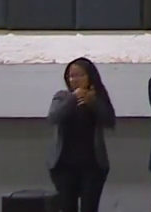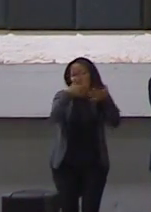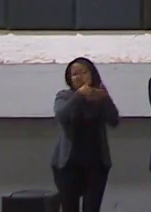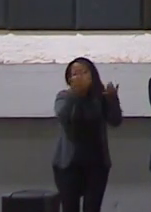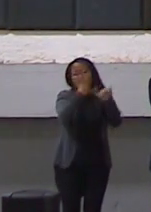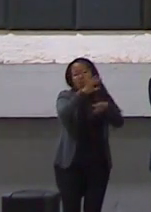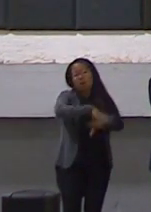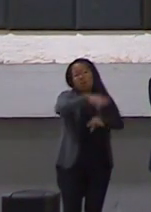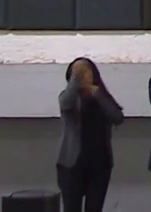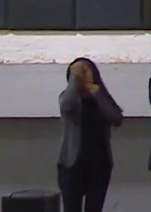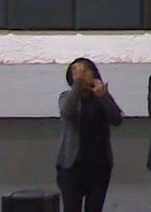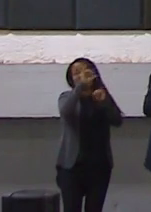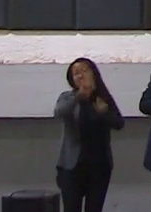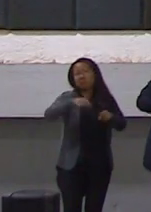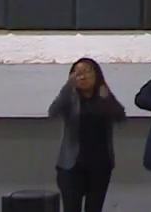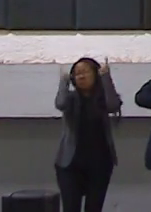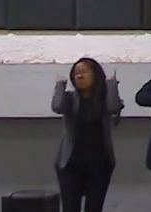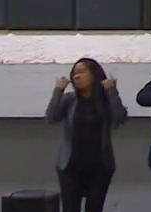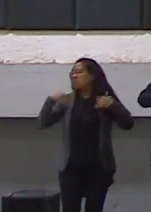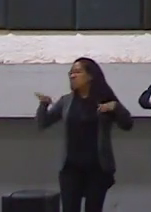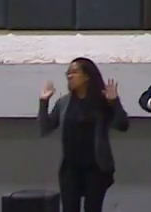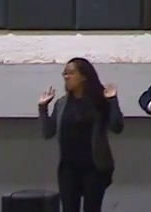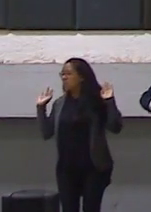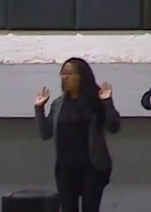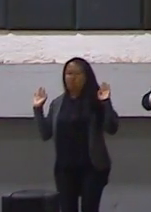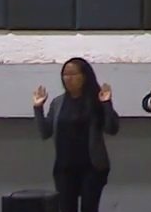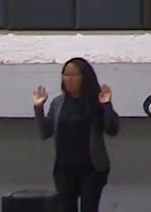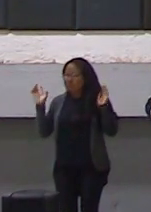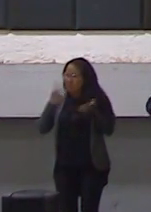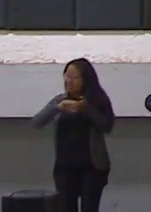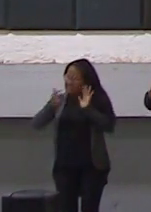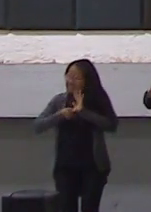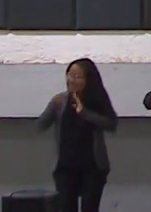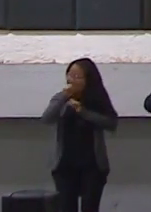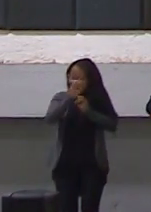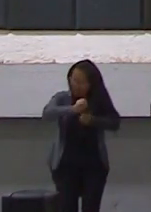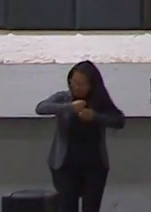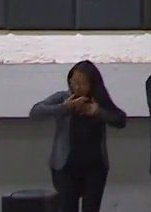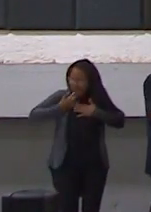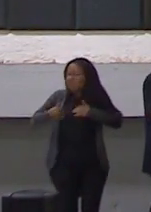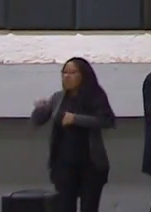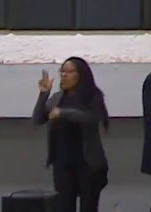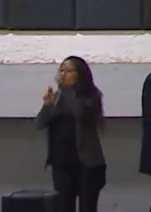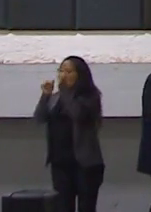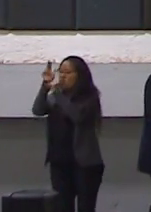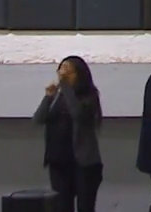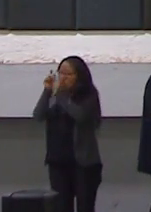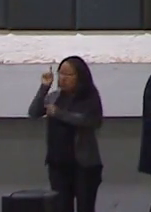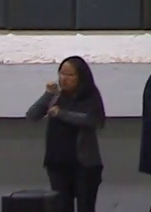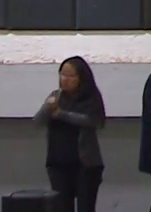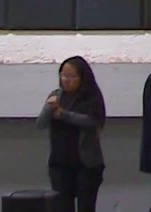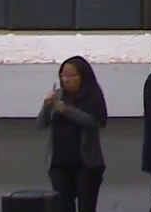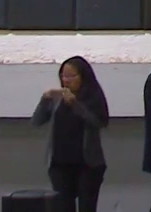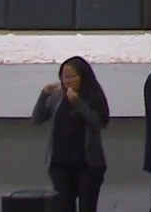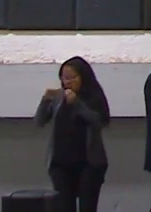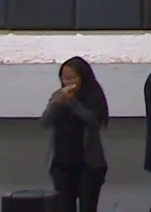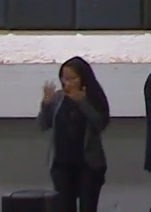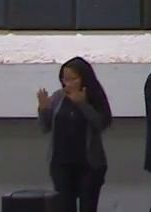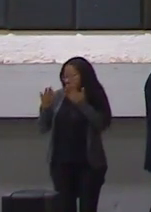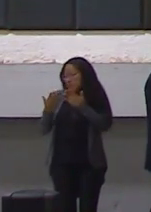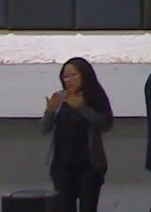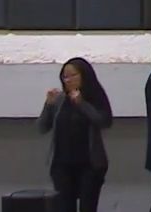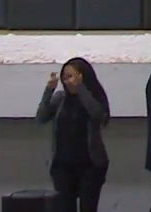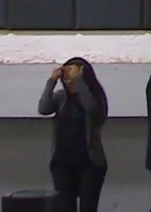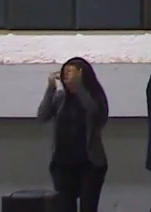aprenderse los y olvidarlos sino que nos ayudan a construir y a dar sentido a nuestro objeto ahora la